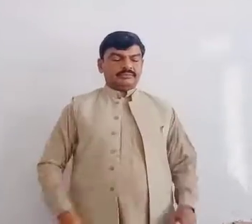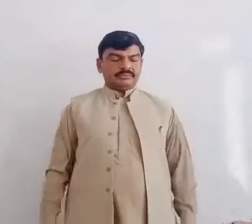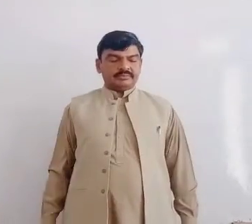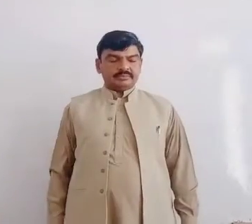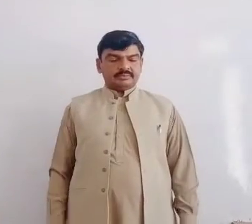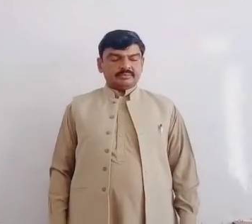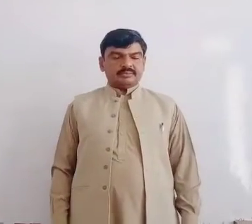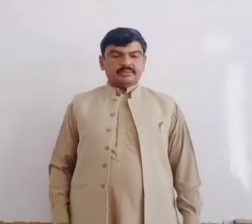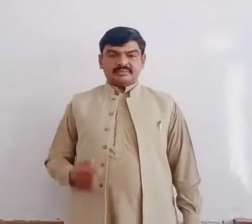मसनूई खाद,